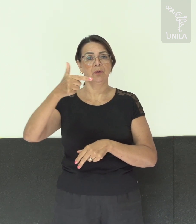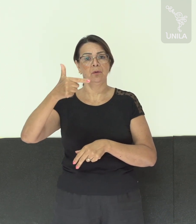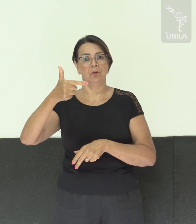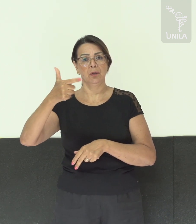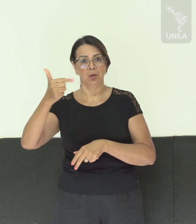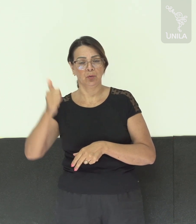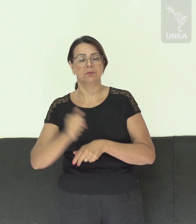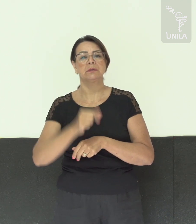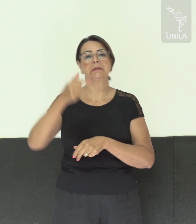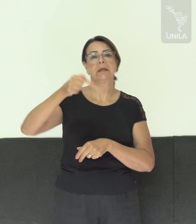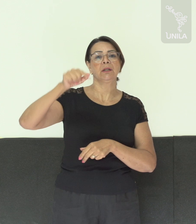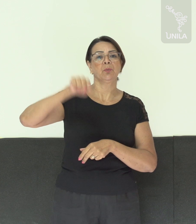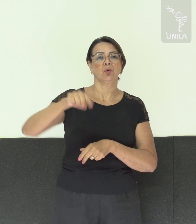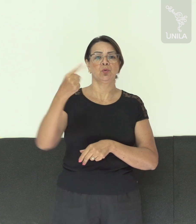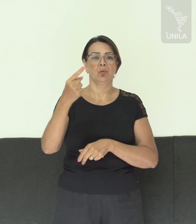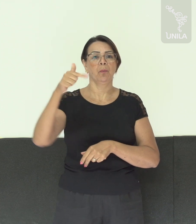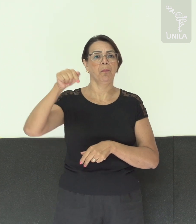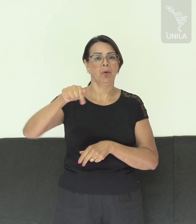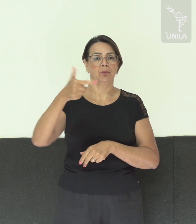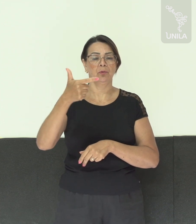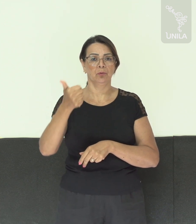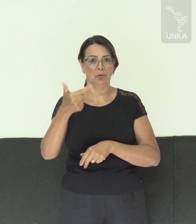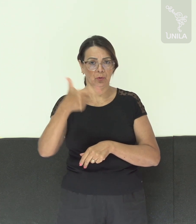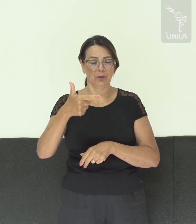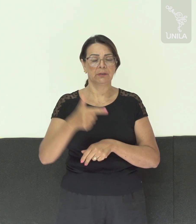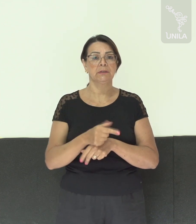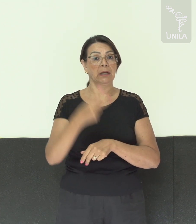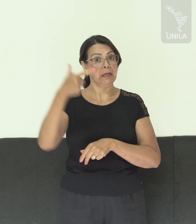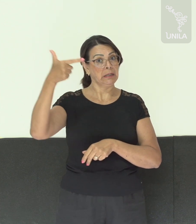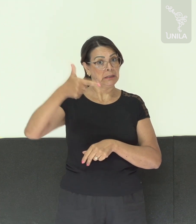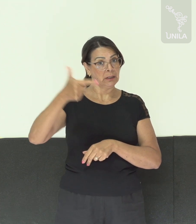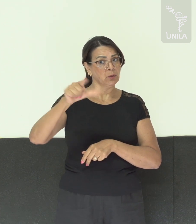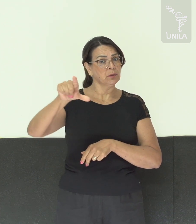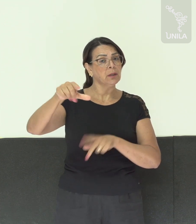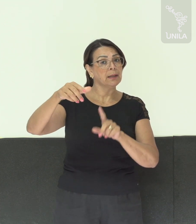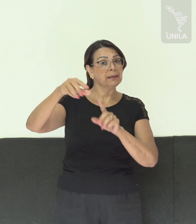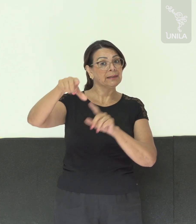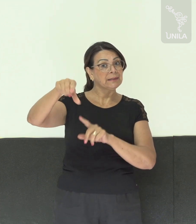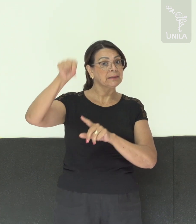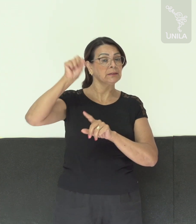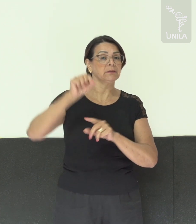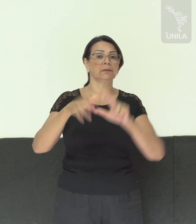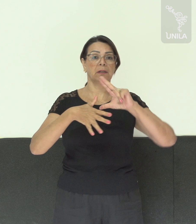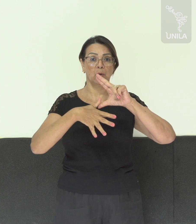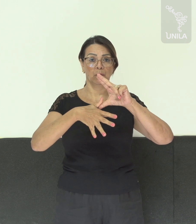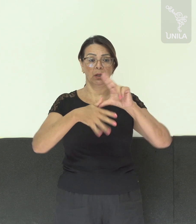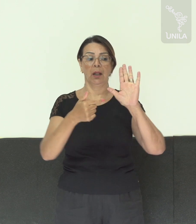7.1.2. A segunda realizada exclusivamente pela UNILA, com base nas listas de